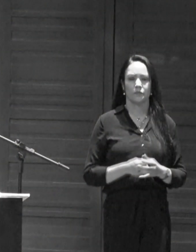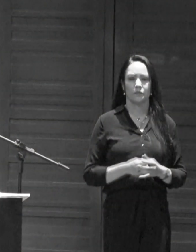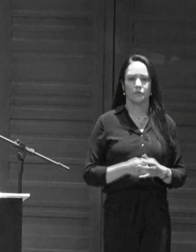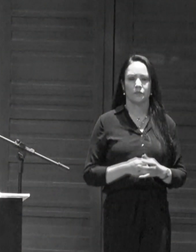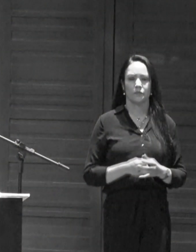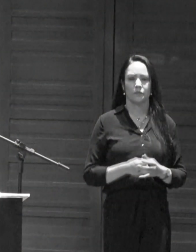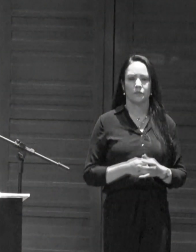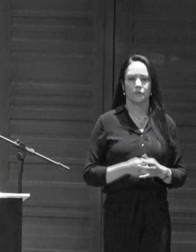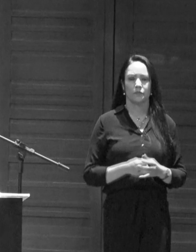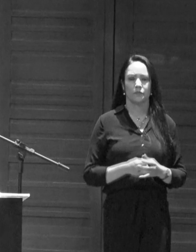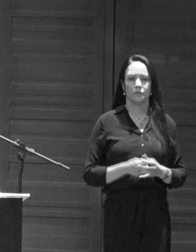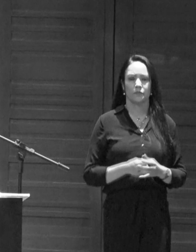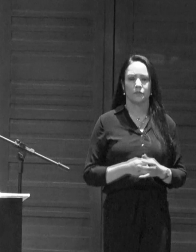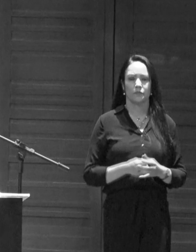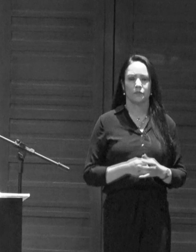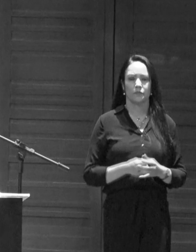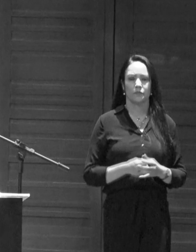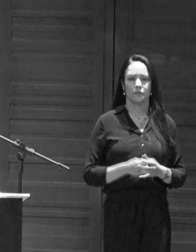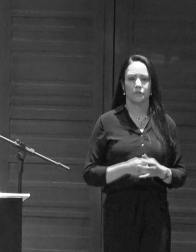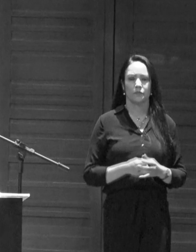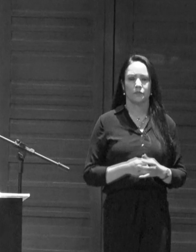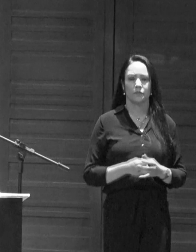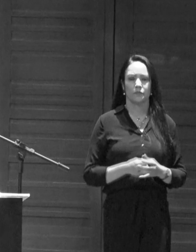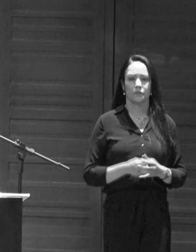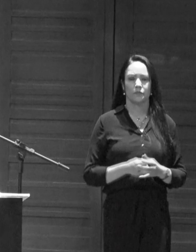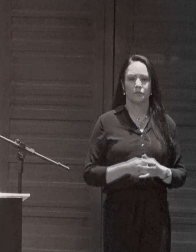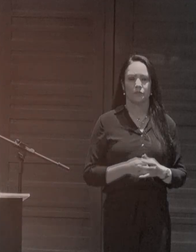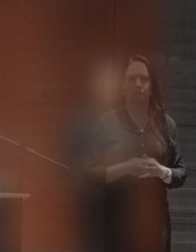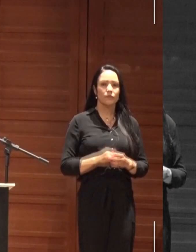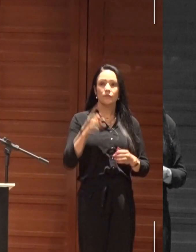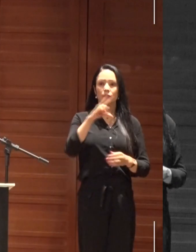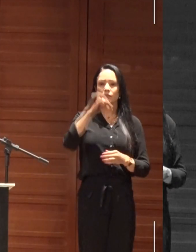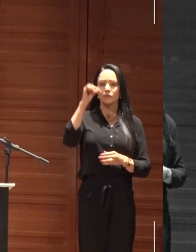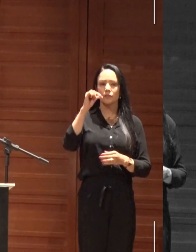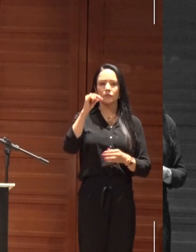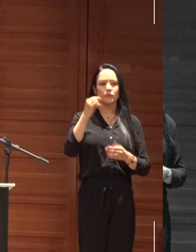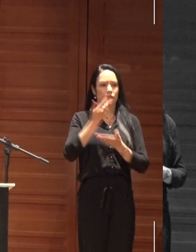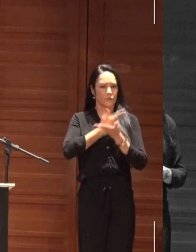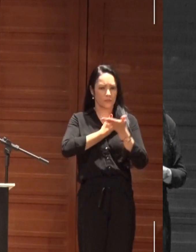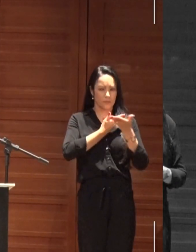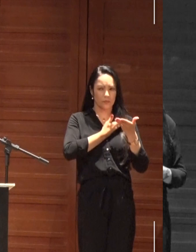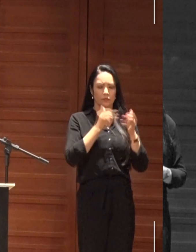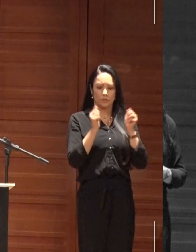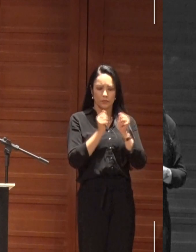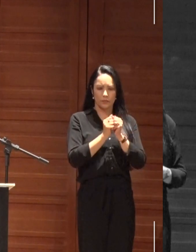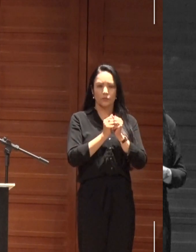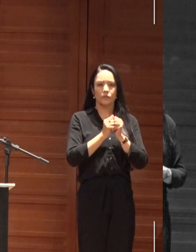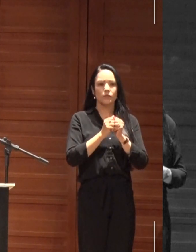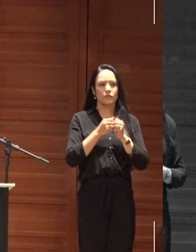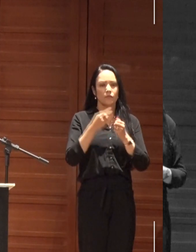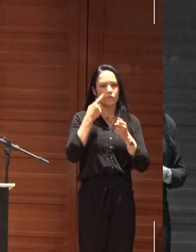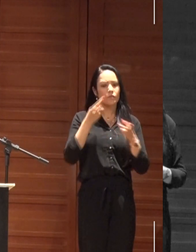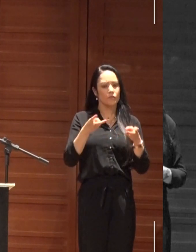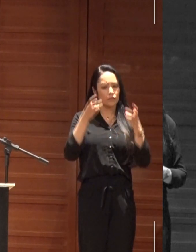procurador é um líder do Ministério Público brasileiro, sendo escolhido por seus pares em